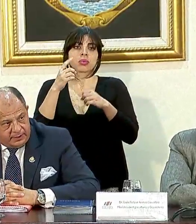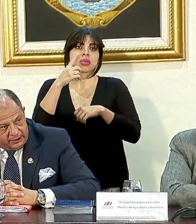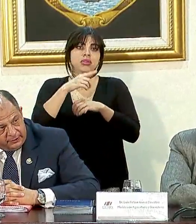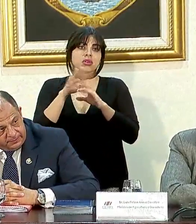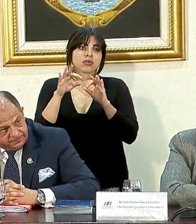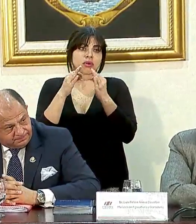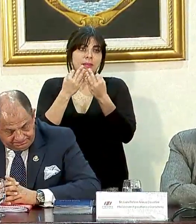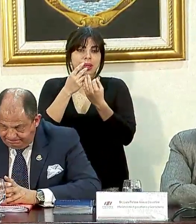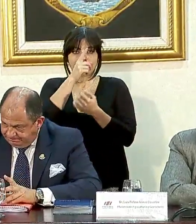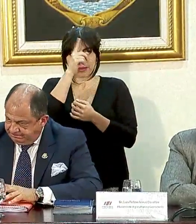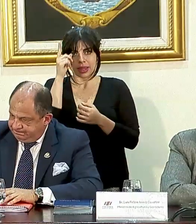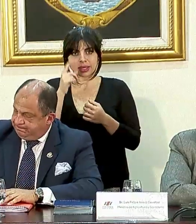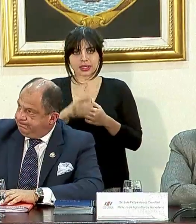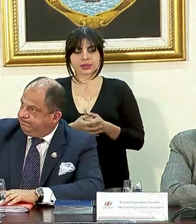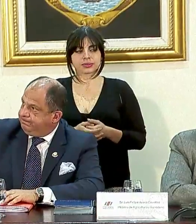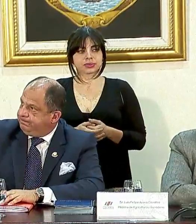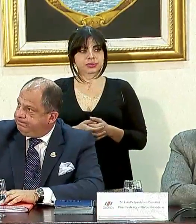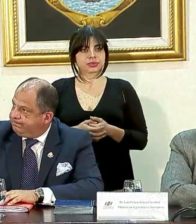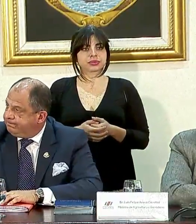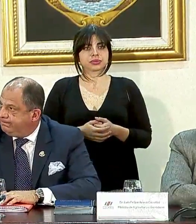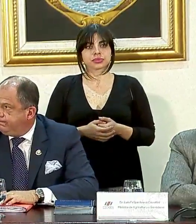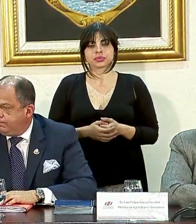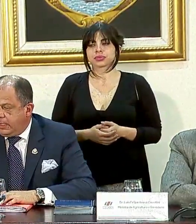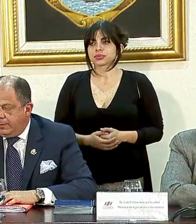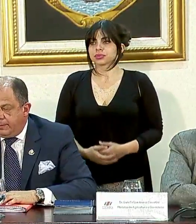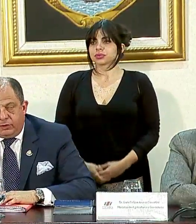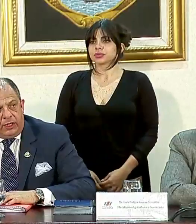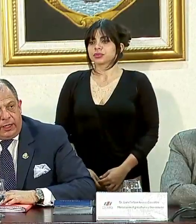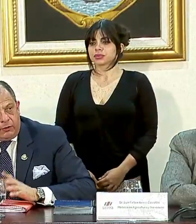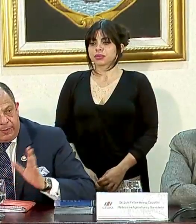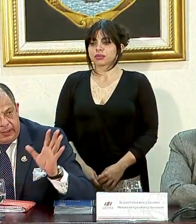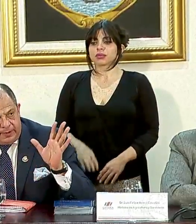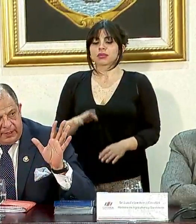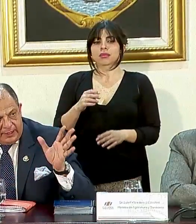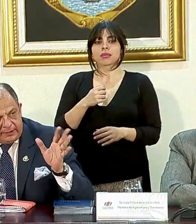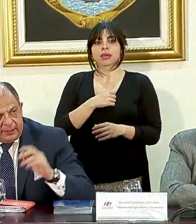familia en Madrid. Para finalizar, Oscar. Y la acompaña, Inés está.